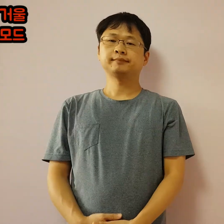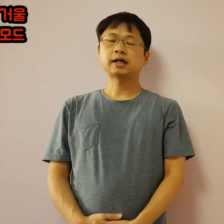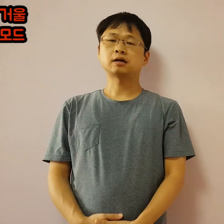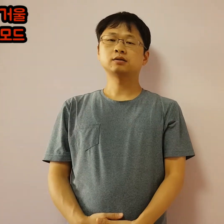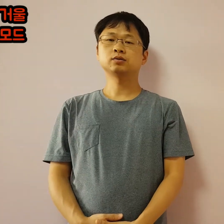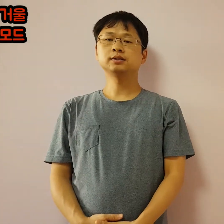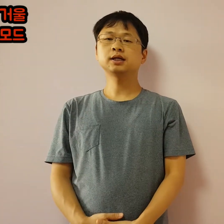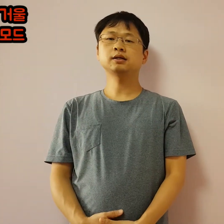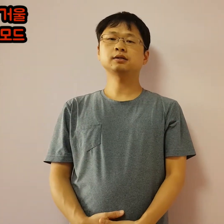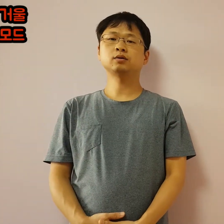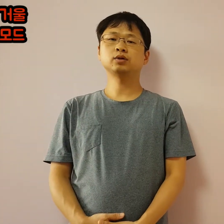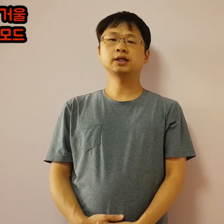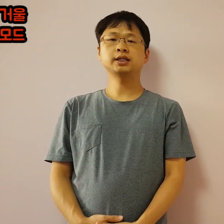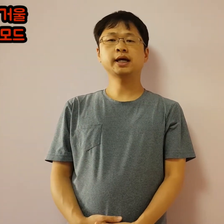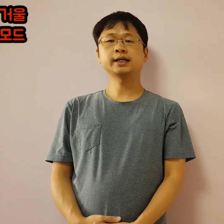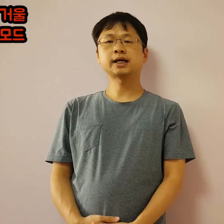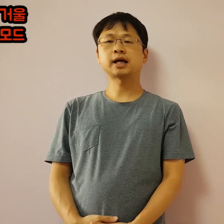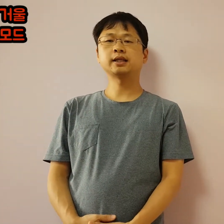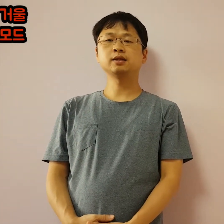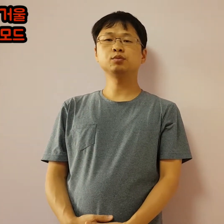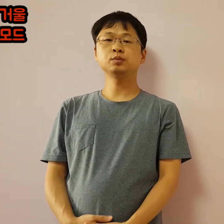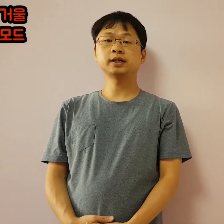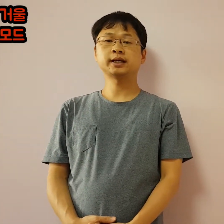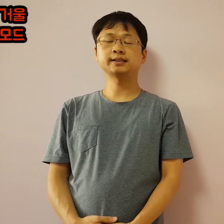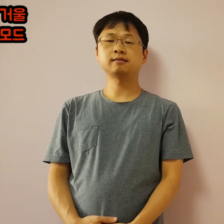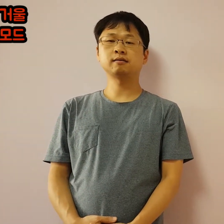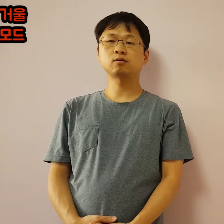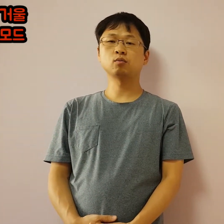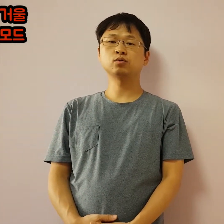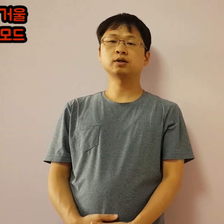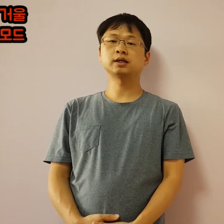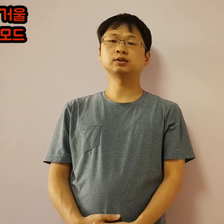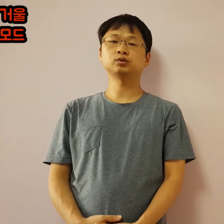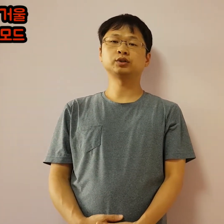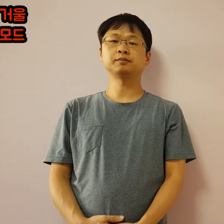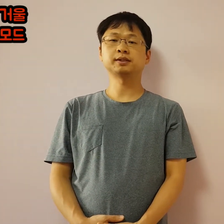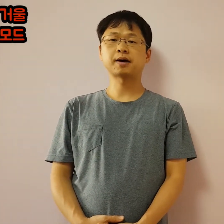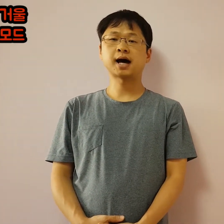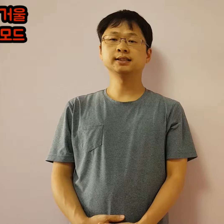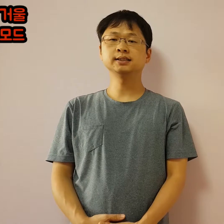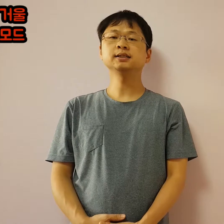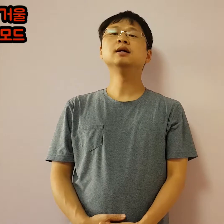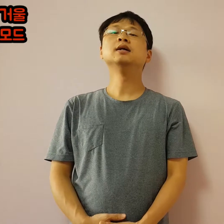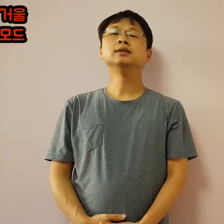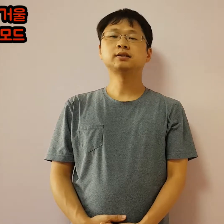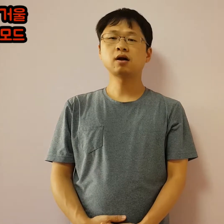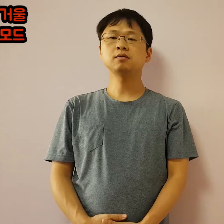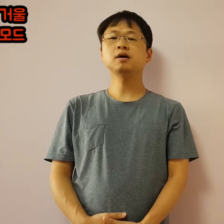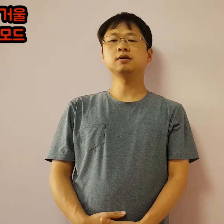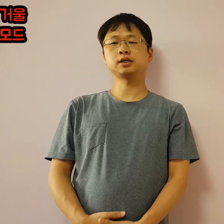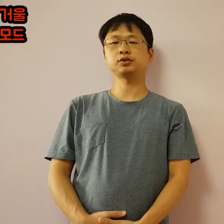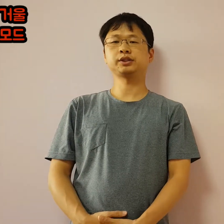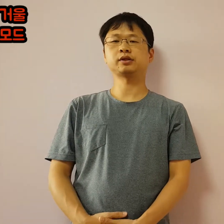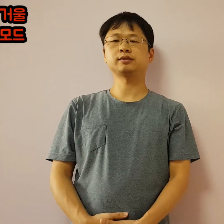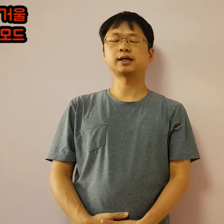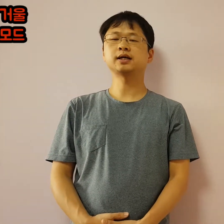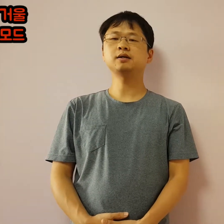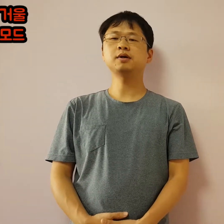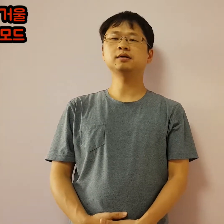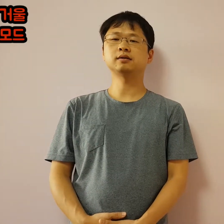자, 그리고 선생님께서 우리가 이해가 잘 안 되는 부분에 대해서 공부를 가르쳐 주시면서 많은 설명을 해 주시죠. 자, 설명은